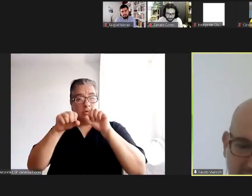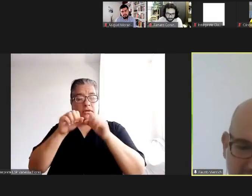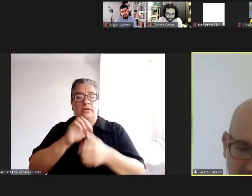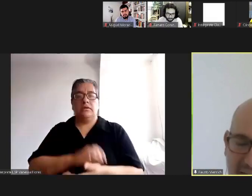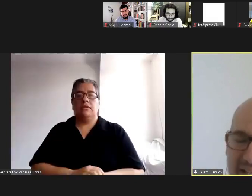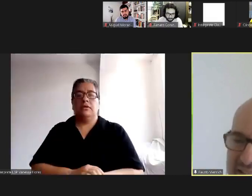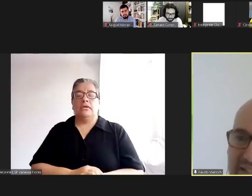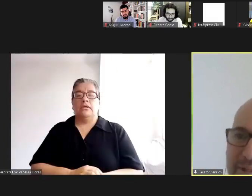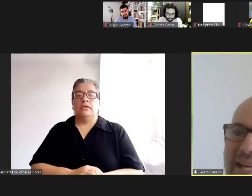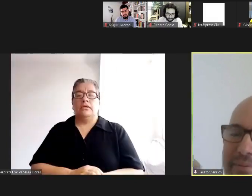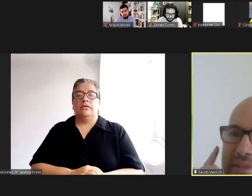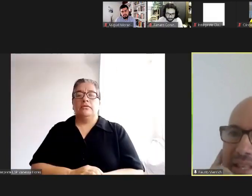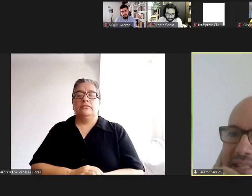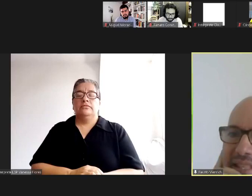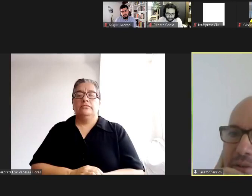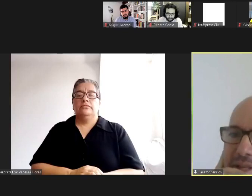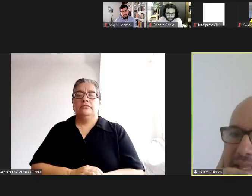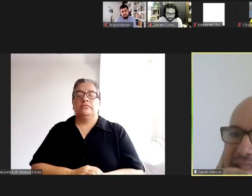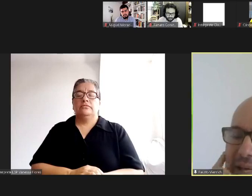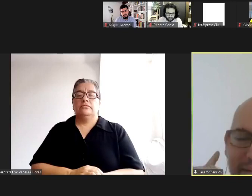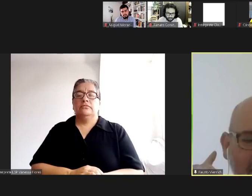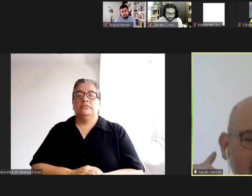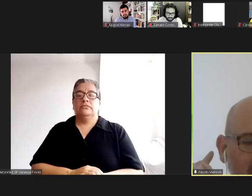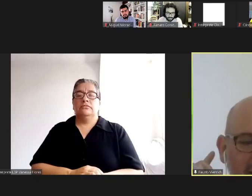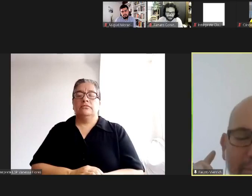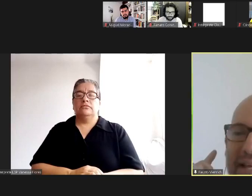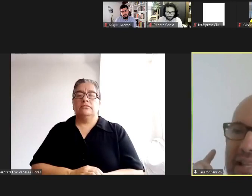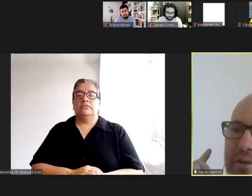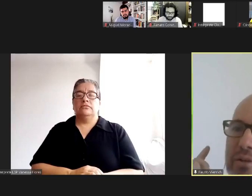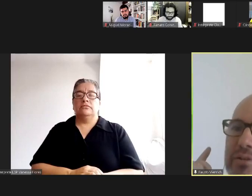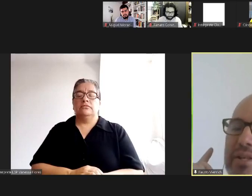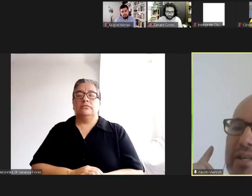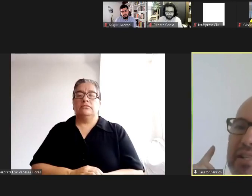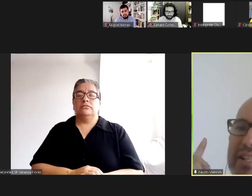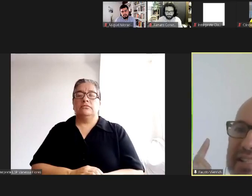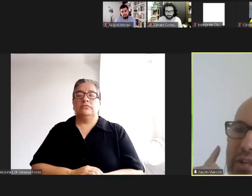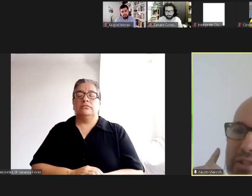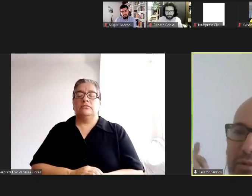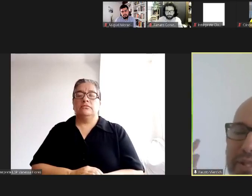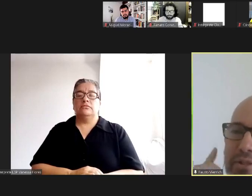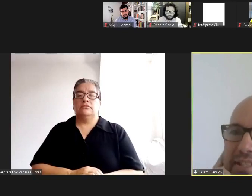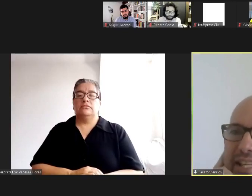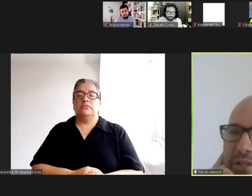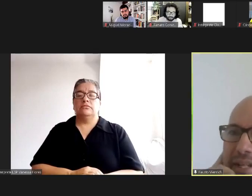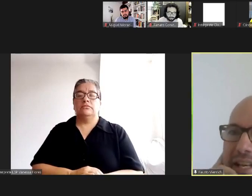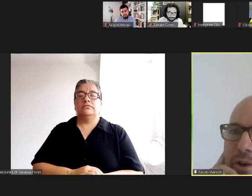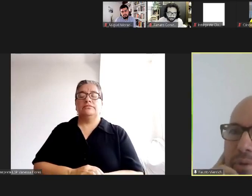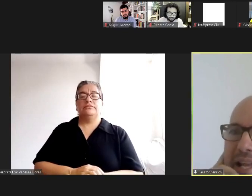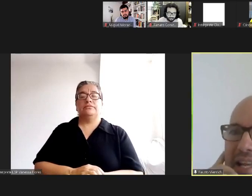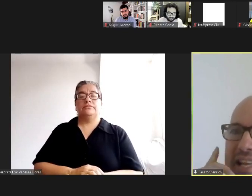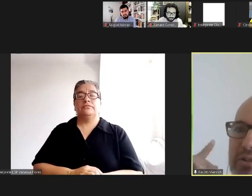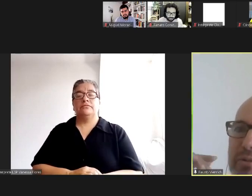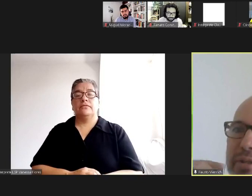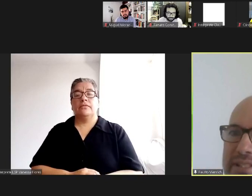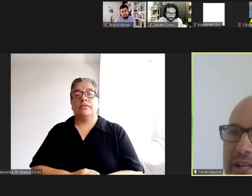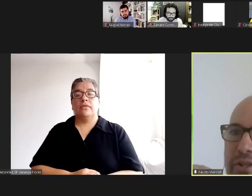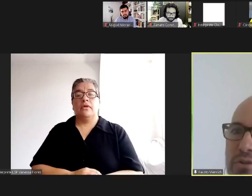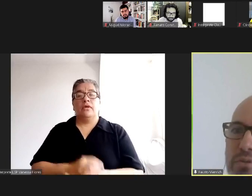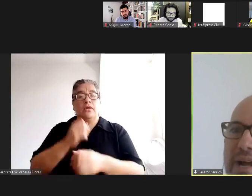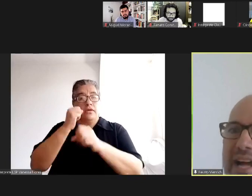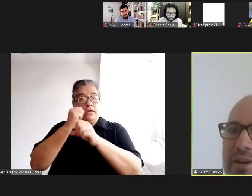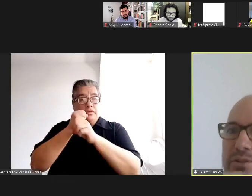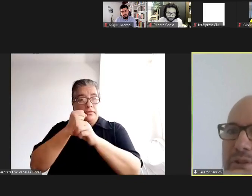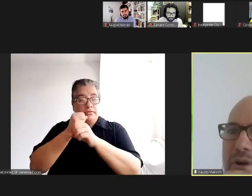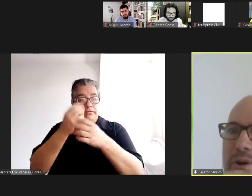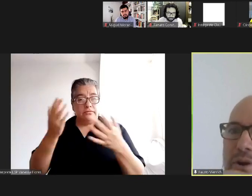es la accesibilidad que se establece en el tema de los tratados e instrumentos internacionales como la Declaración Universal de los